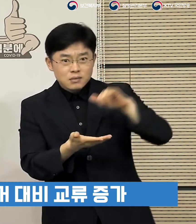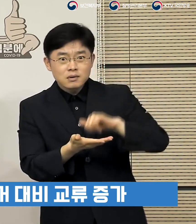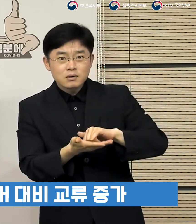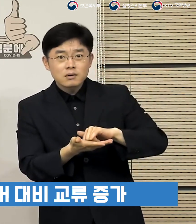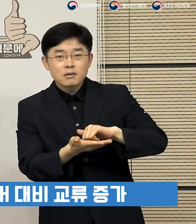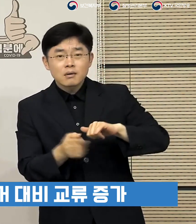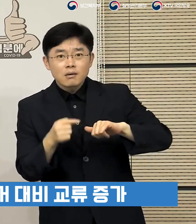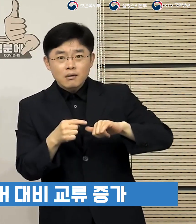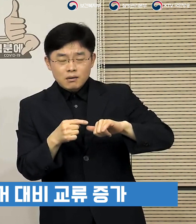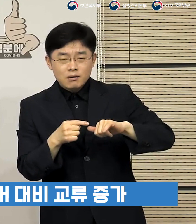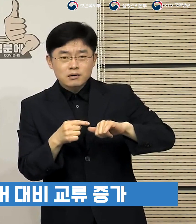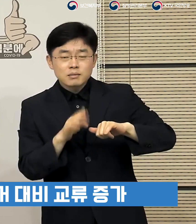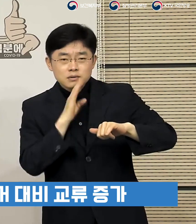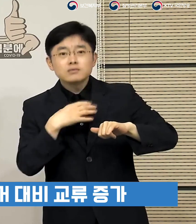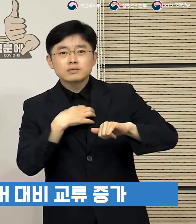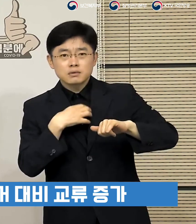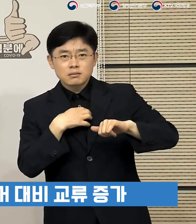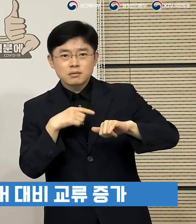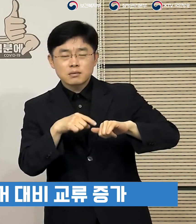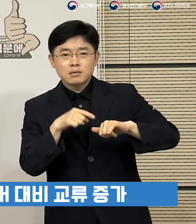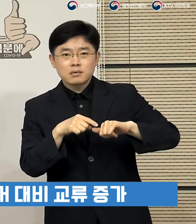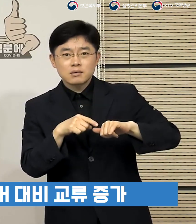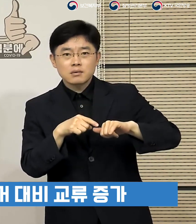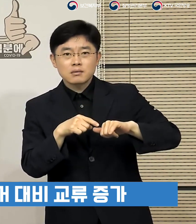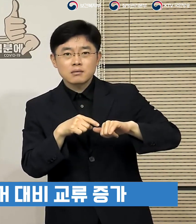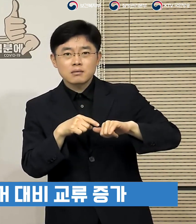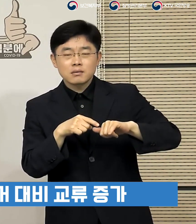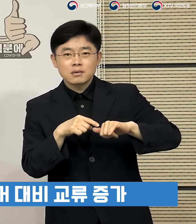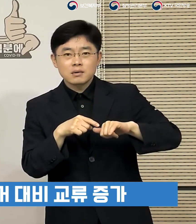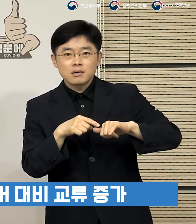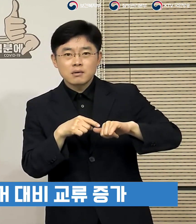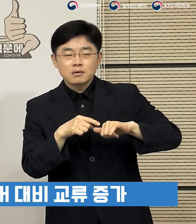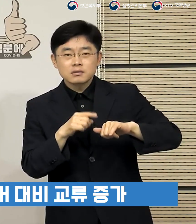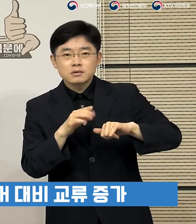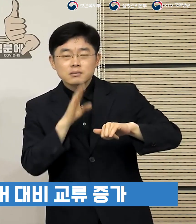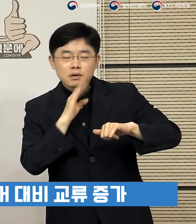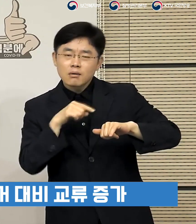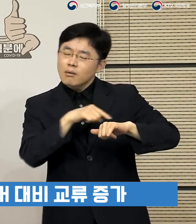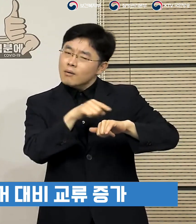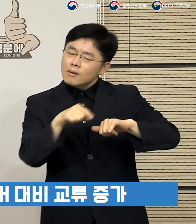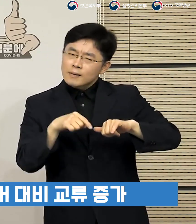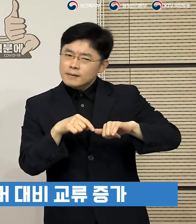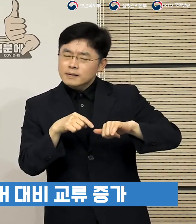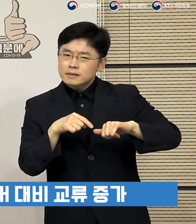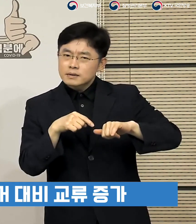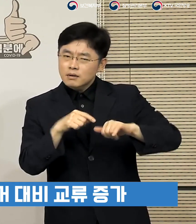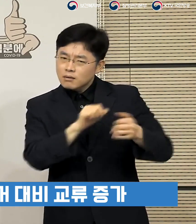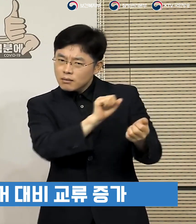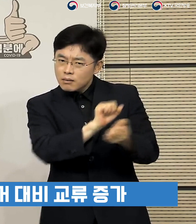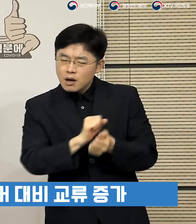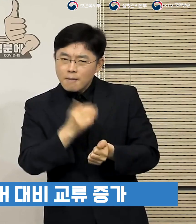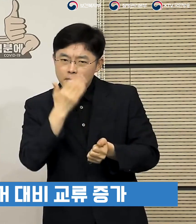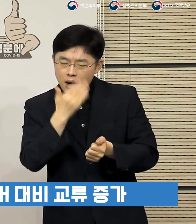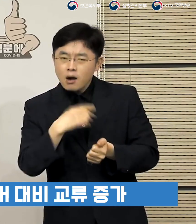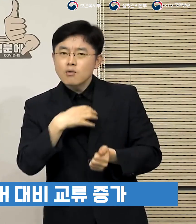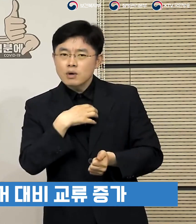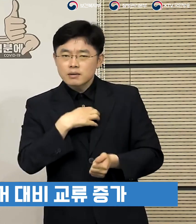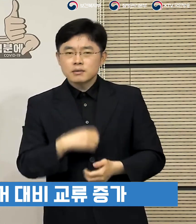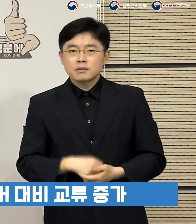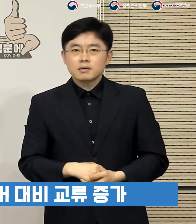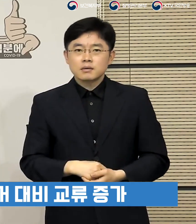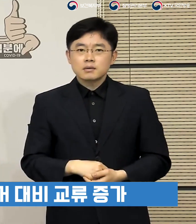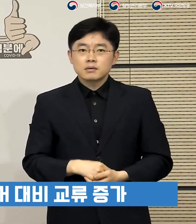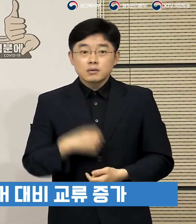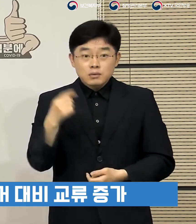되면 국내보다는 상대적으로 더 높은 위험도를 갖고 있는 나라로부터의 내국인 그리고 또